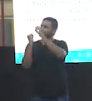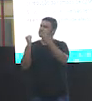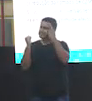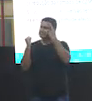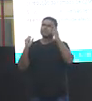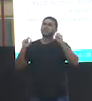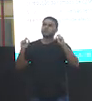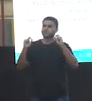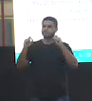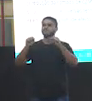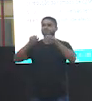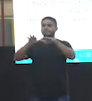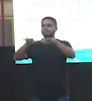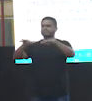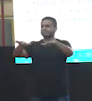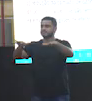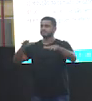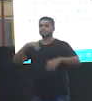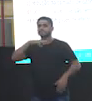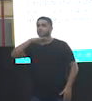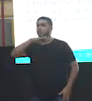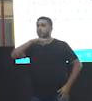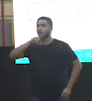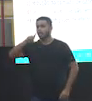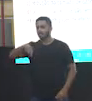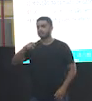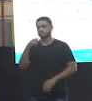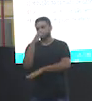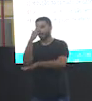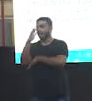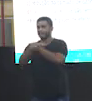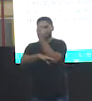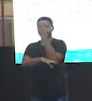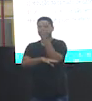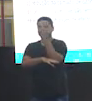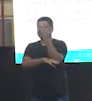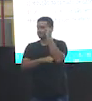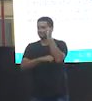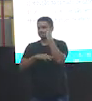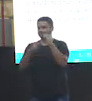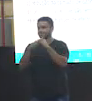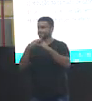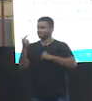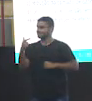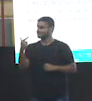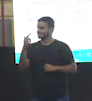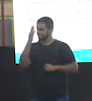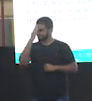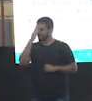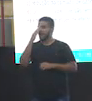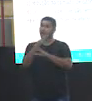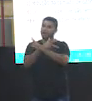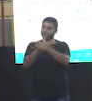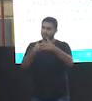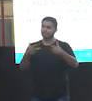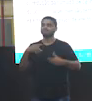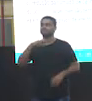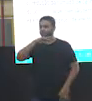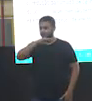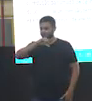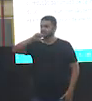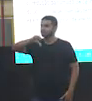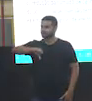às plantas e aos animais. Um desses poluentes reage quando em contato com o